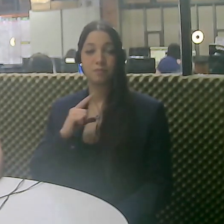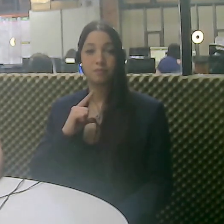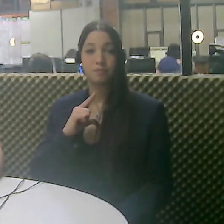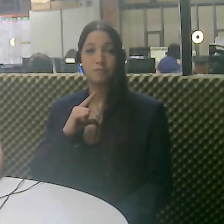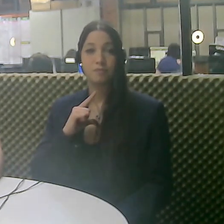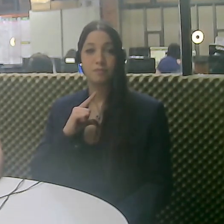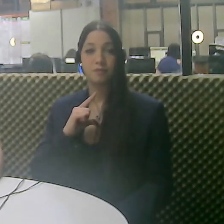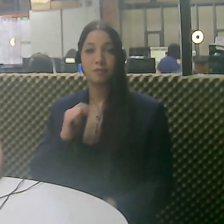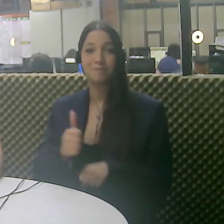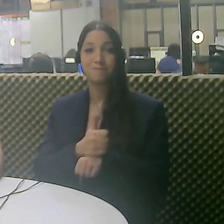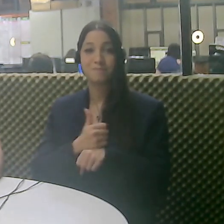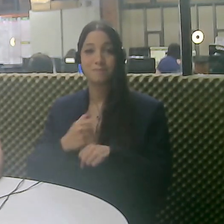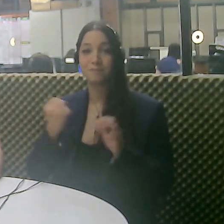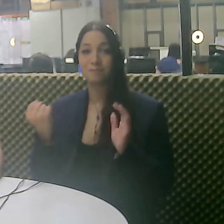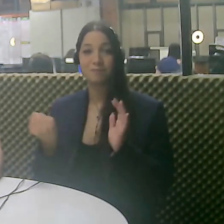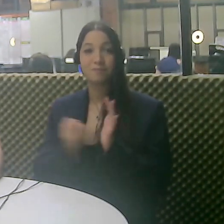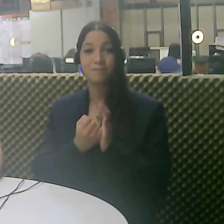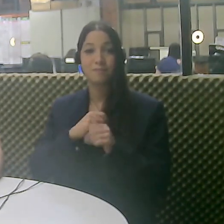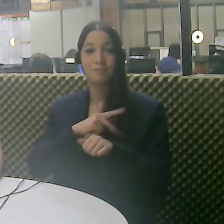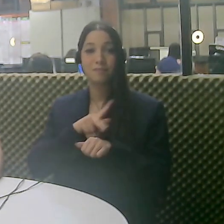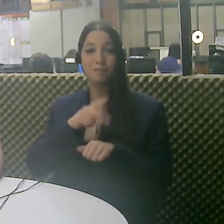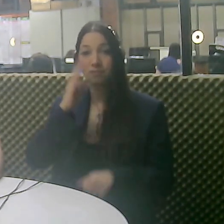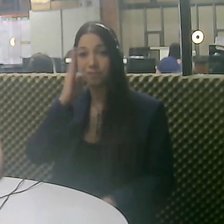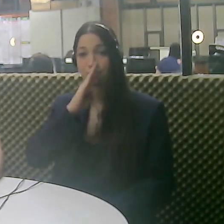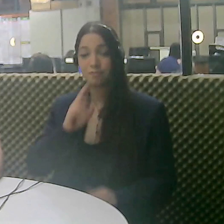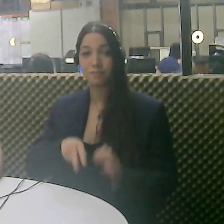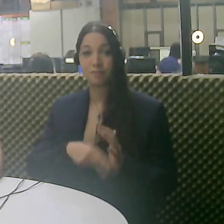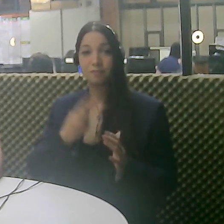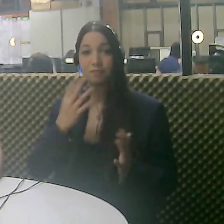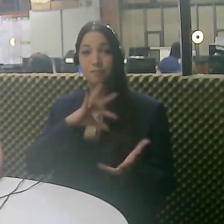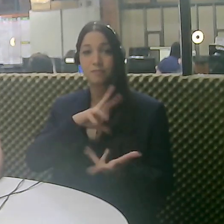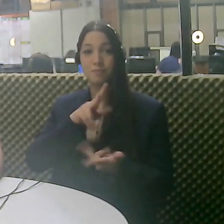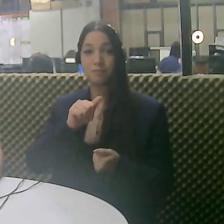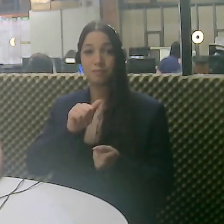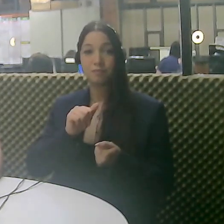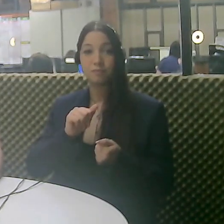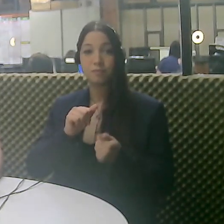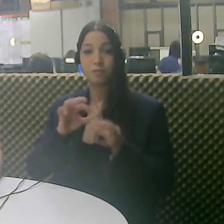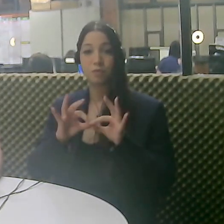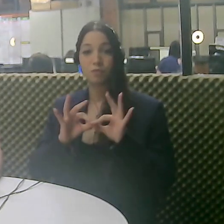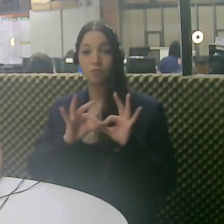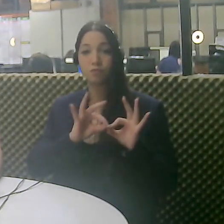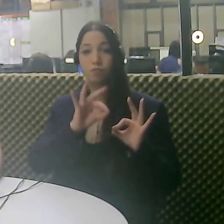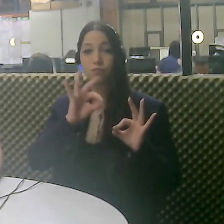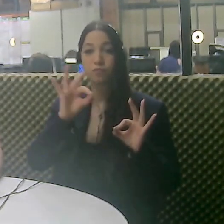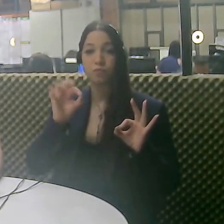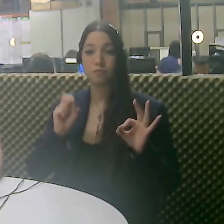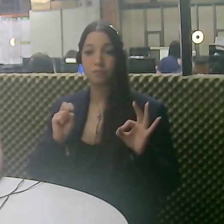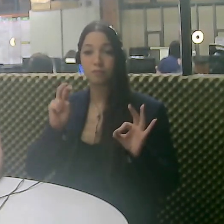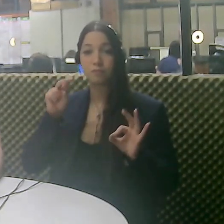encerrou o ano de 2022 com a melhor marca do país e a segunda melhor do mundo no salto em distância.